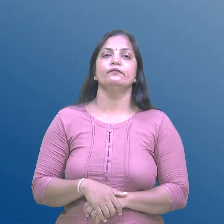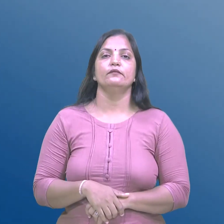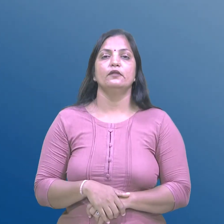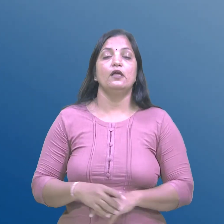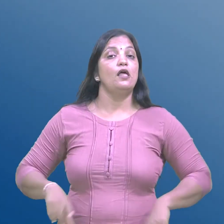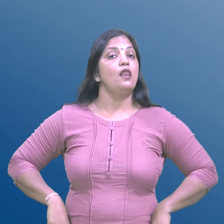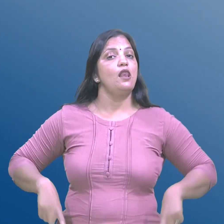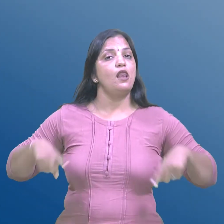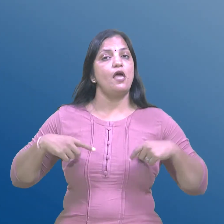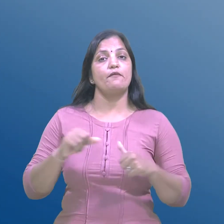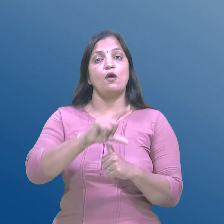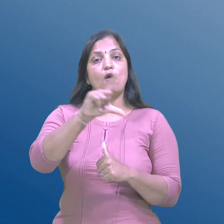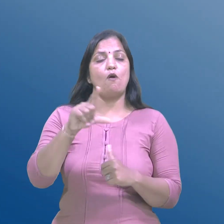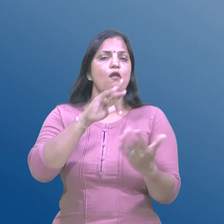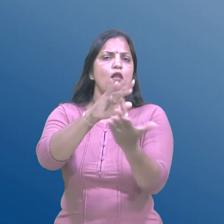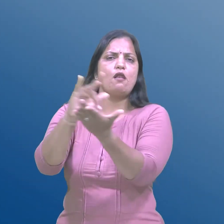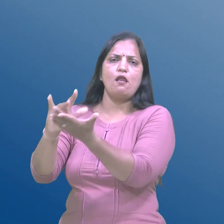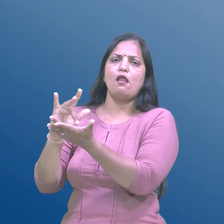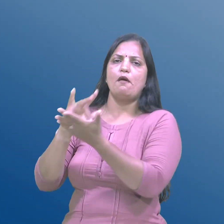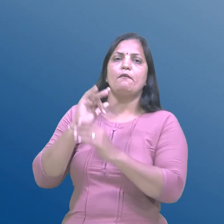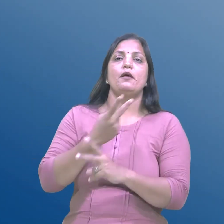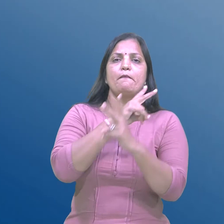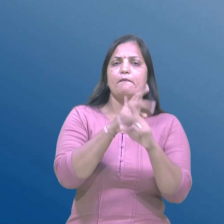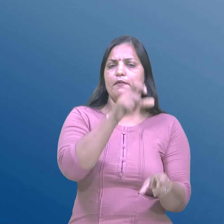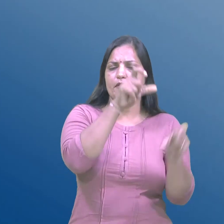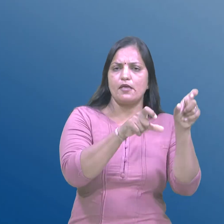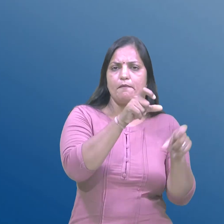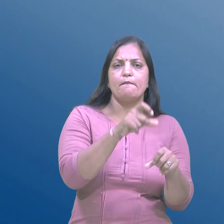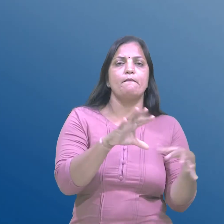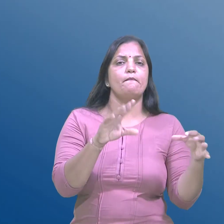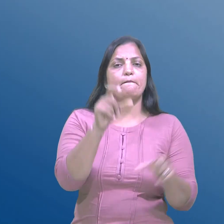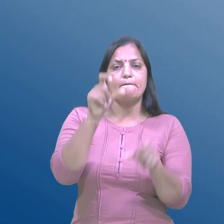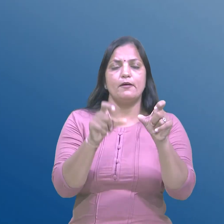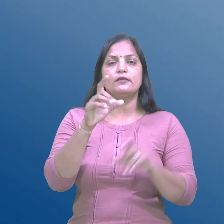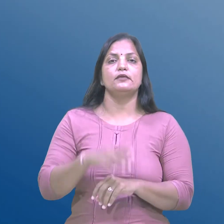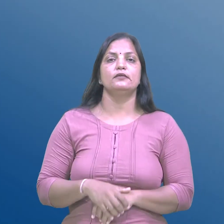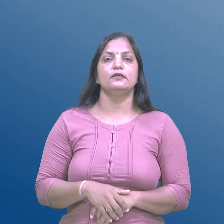જીવનના તમામ ક્ષેત્રે અન્યોની સાથે સમાન રીતે